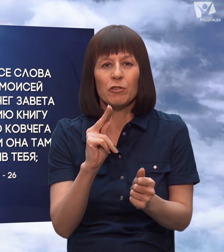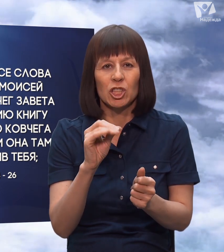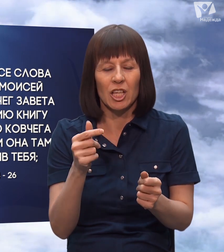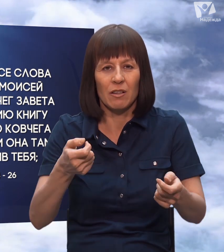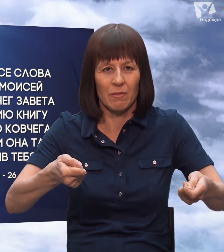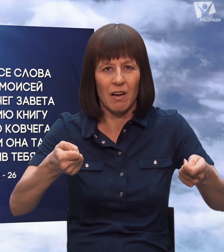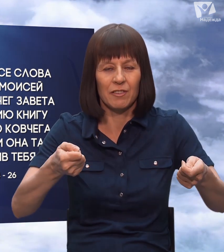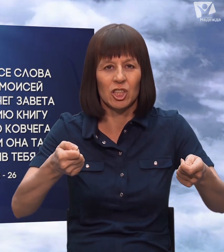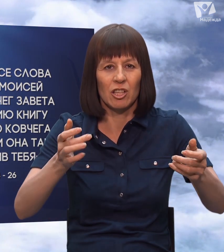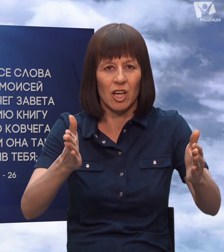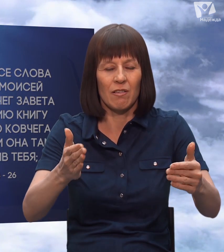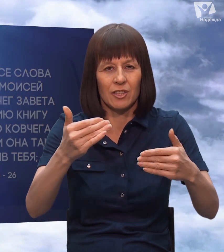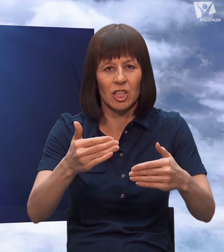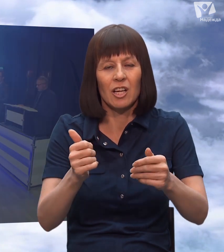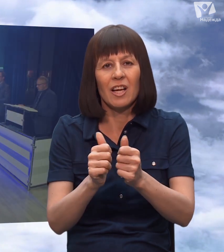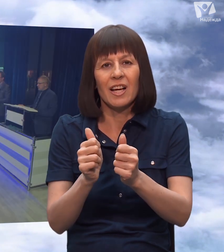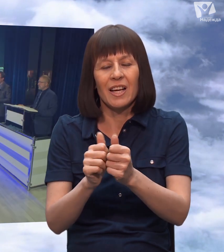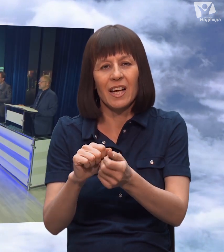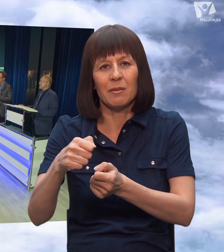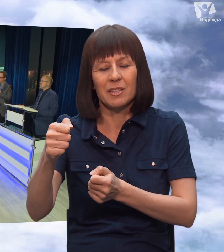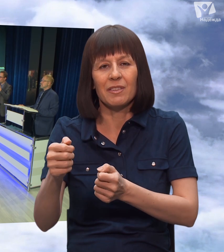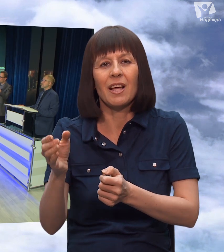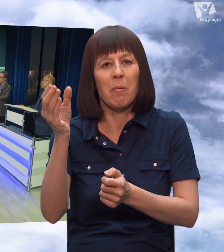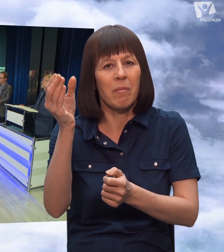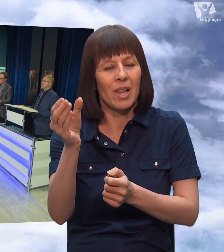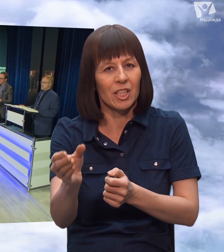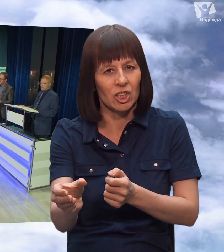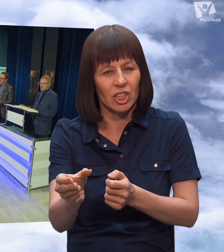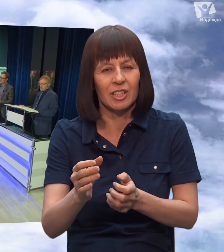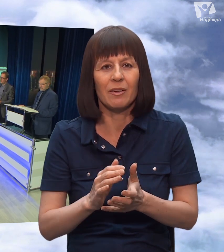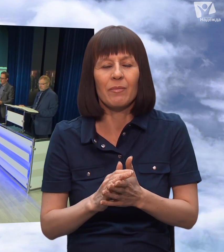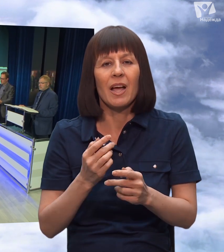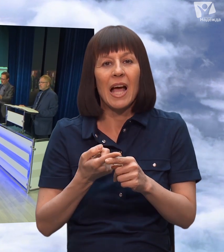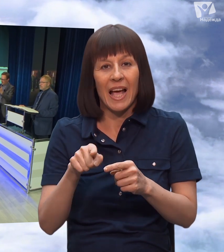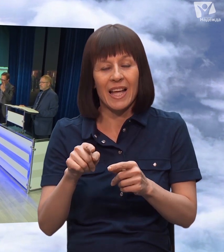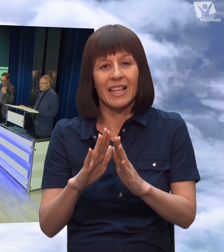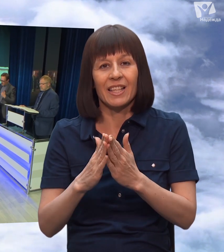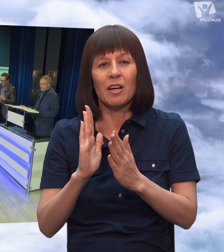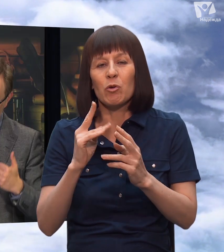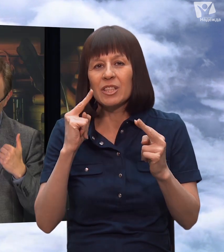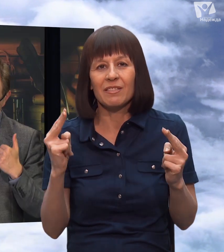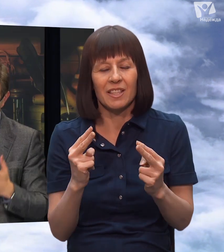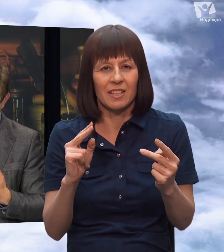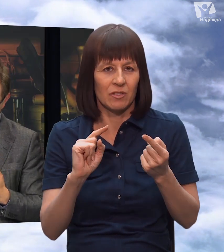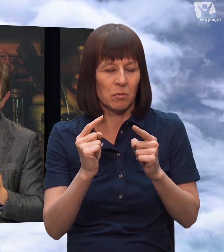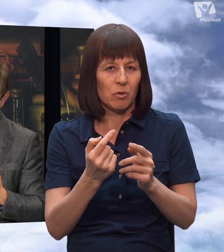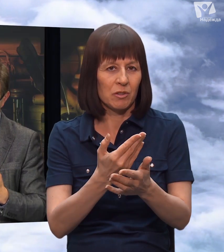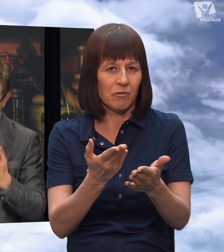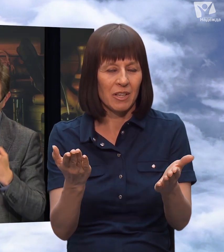при счёте слова которые моисея произносит ни которые записаны в книге второзаконие затем